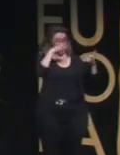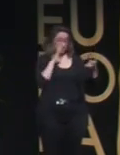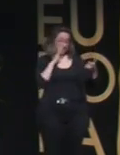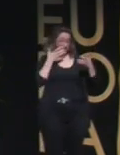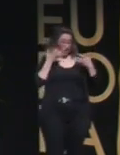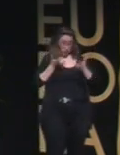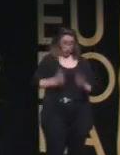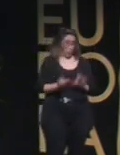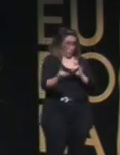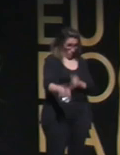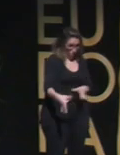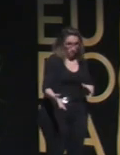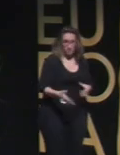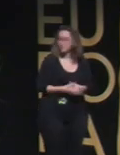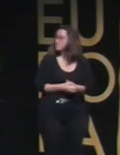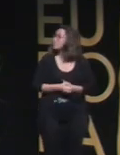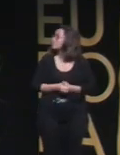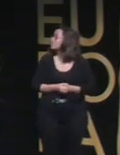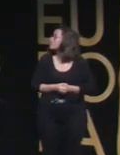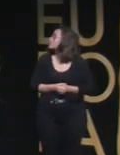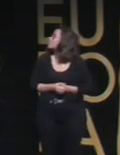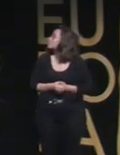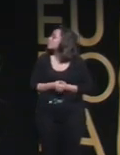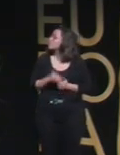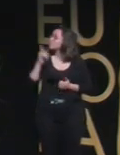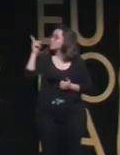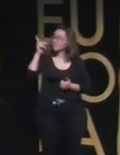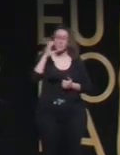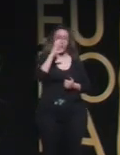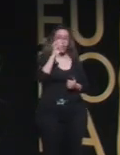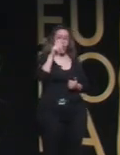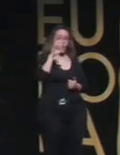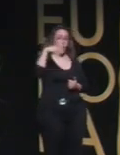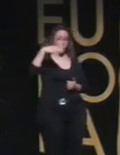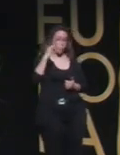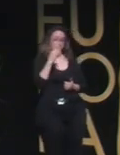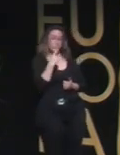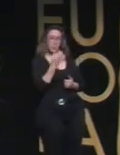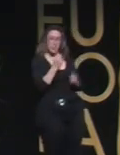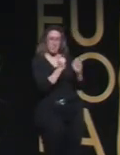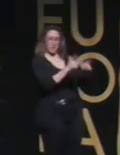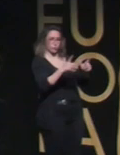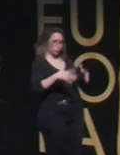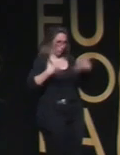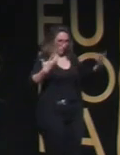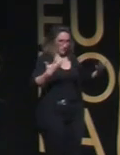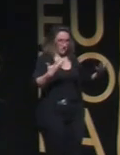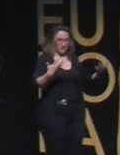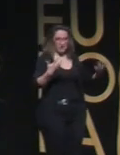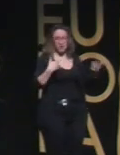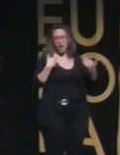Colombo, hay que sorprenderles. O sea, no puede ser. Prefiero hacerme el tonto y parecer tonto. Y desde ser